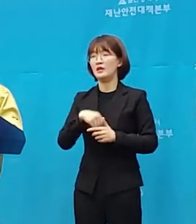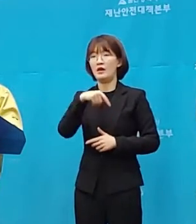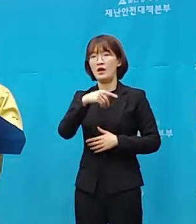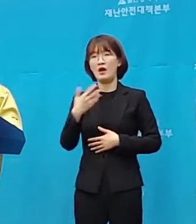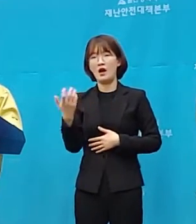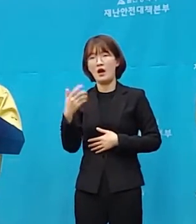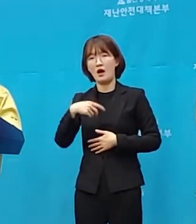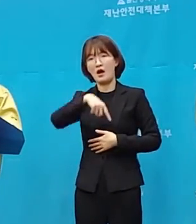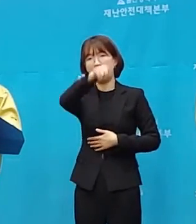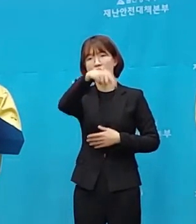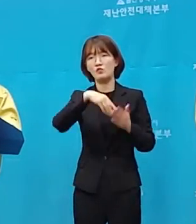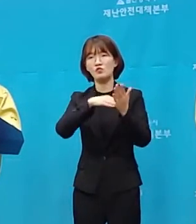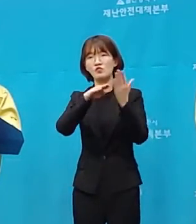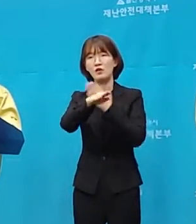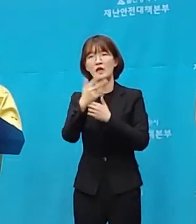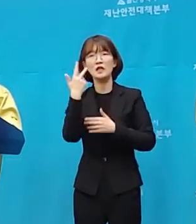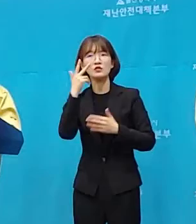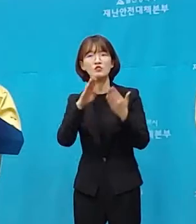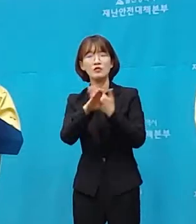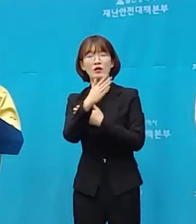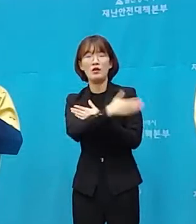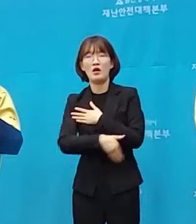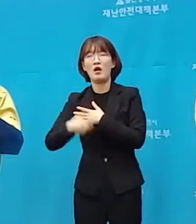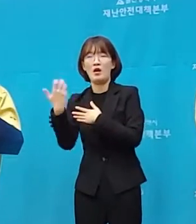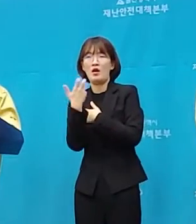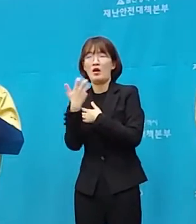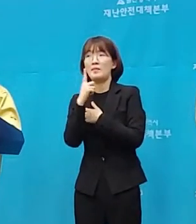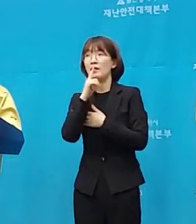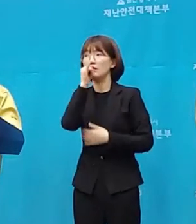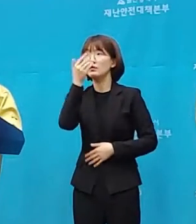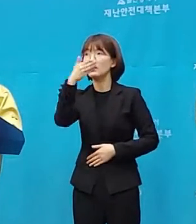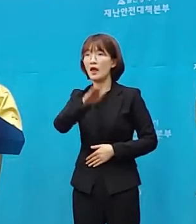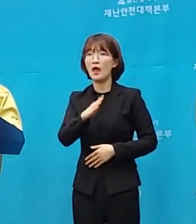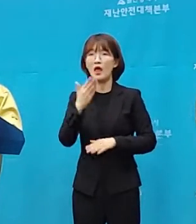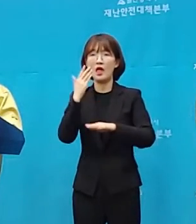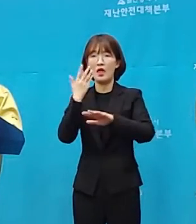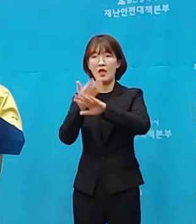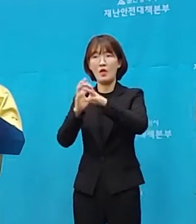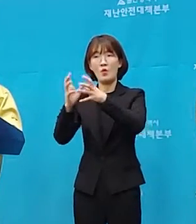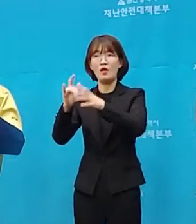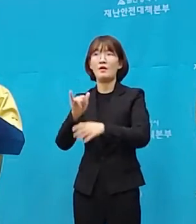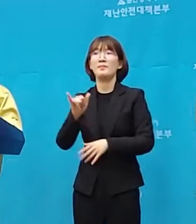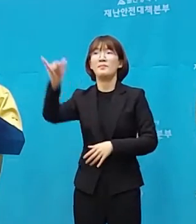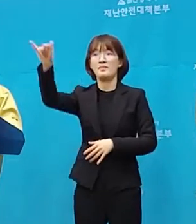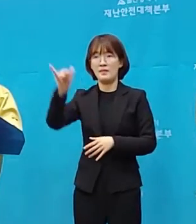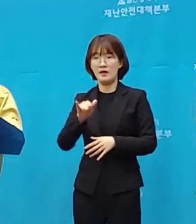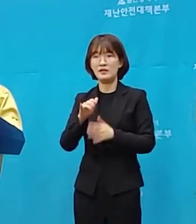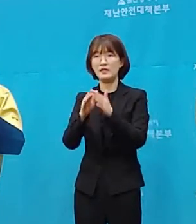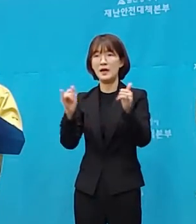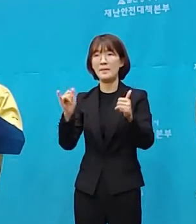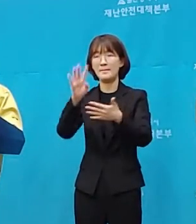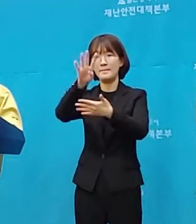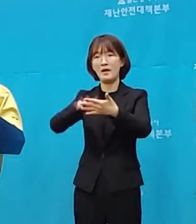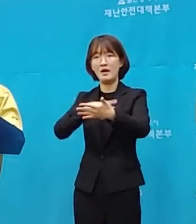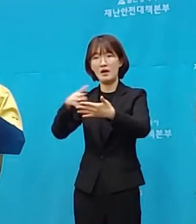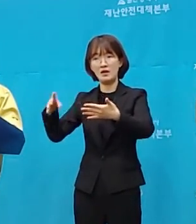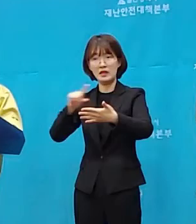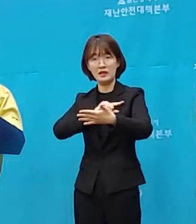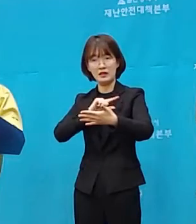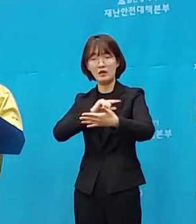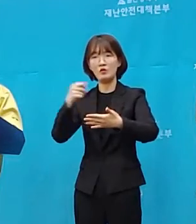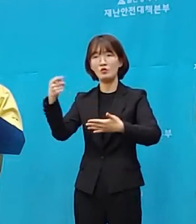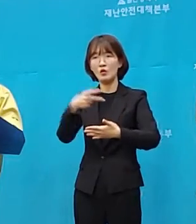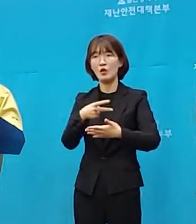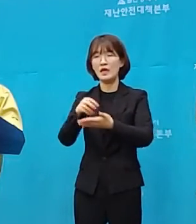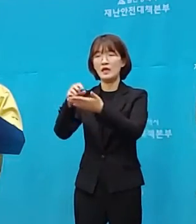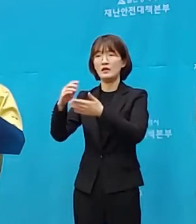울산 가서 일주일 뒤에 반영이 있다는 혹시 해외 다녀온 사람들에 대한 그런 명단이나 뭐 입국자에 대한